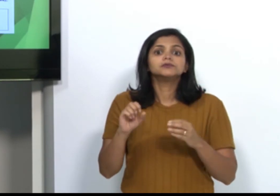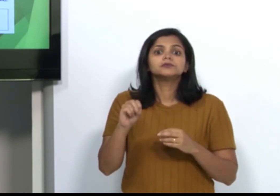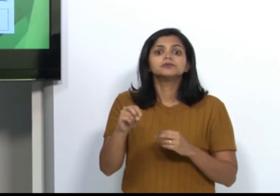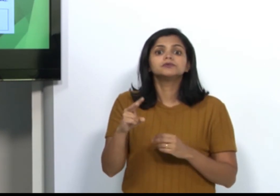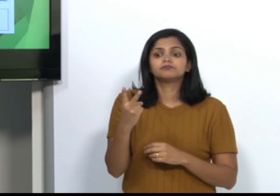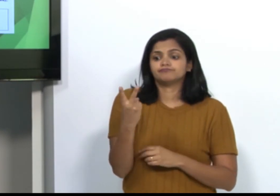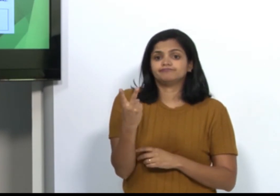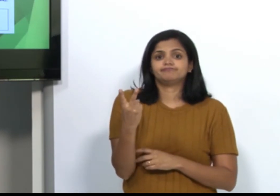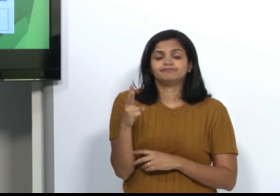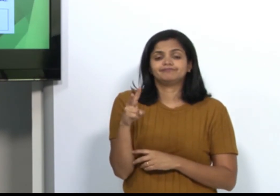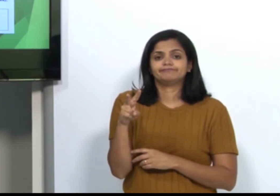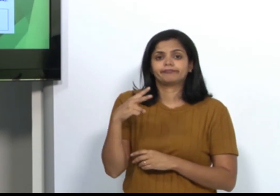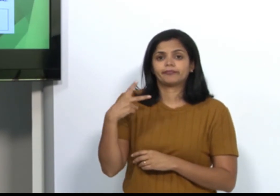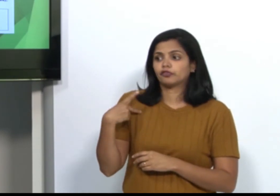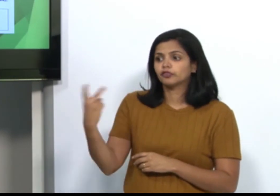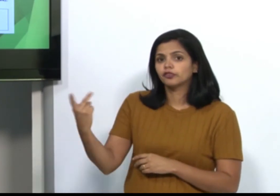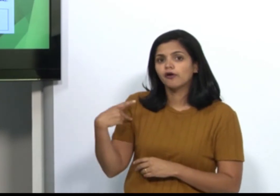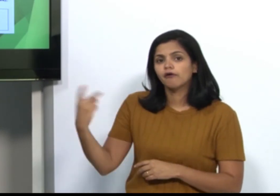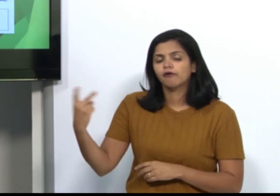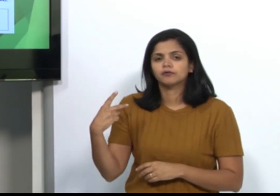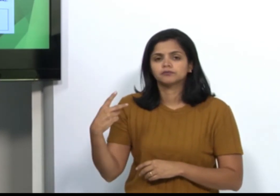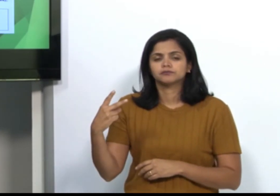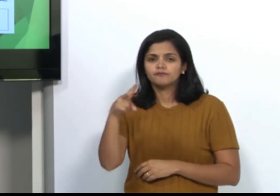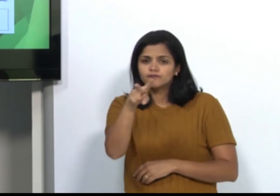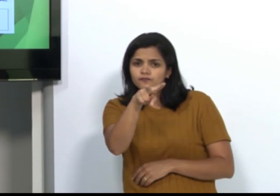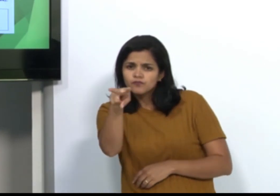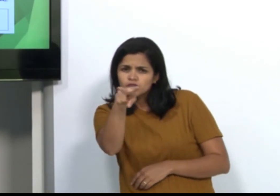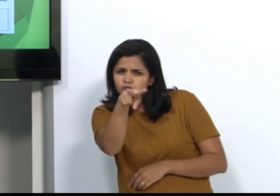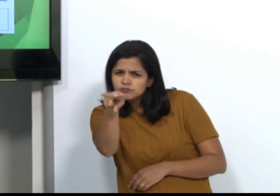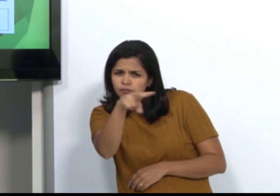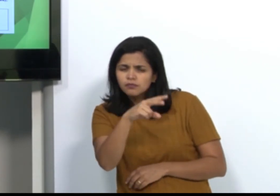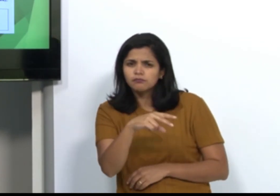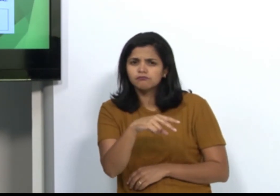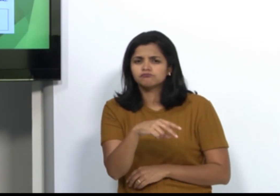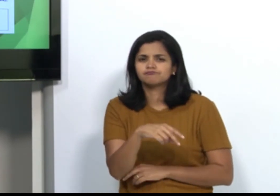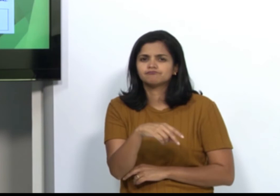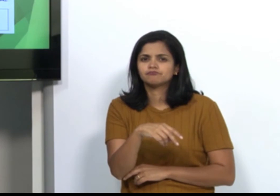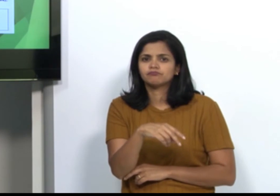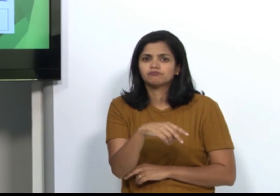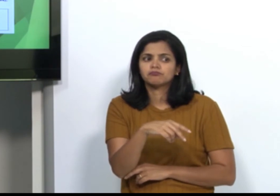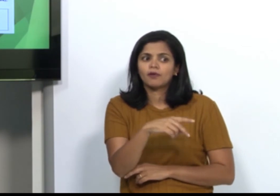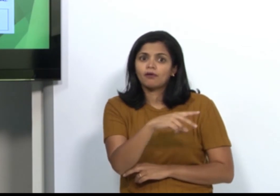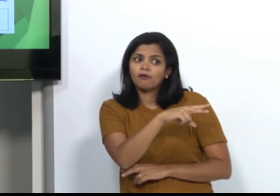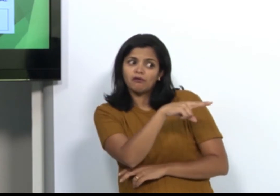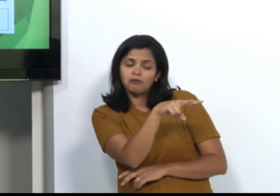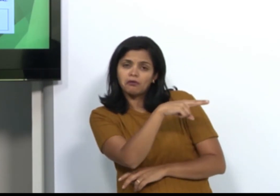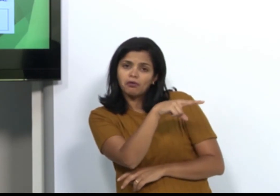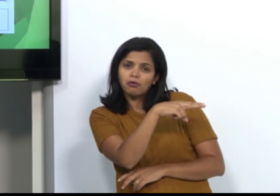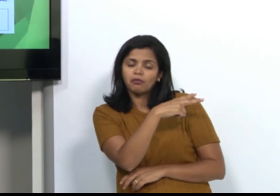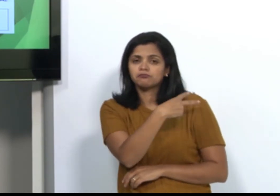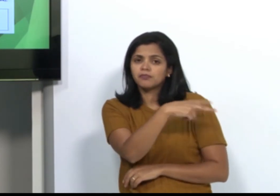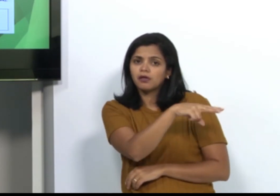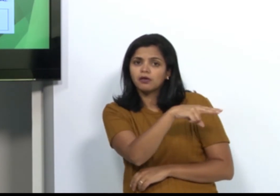para esclarecer, por exemplo, quando eu faço nós dois, vocês dois, eles dois,